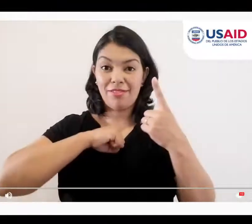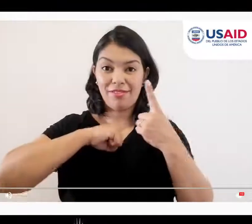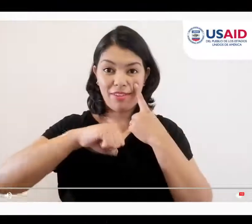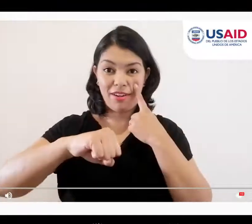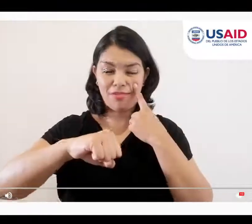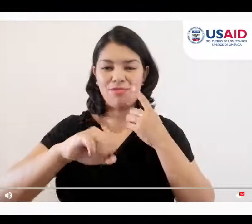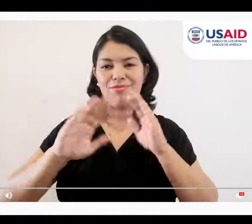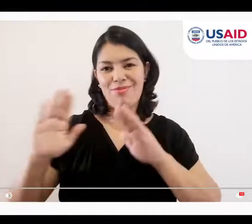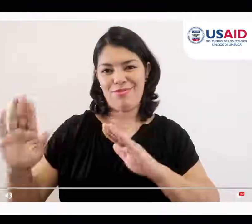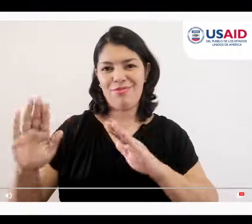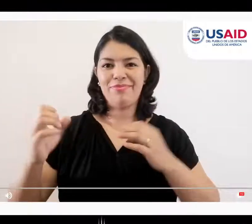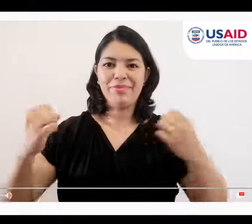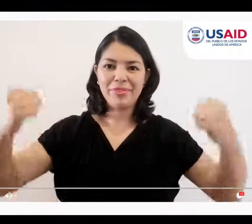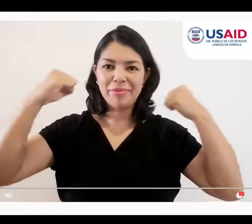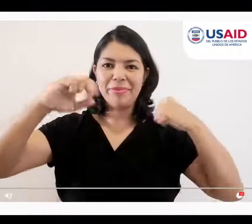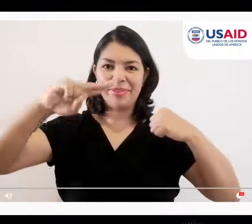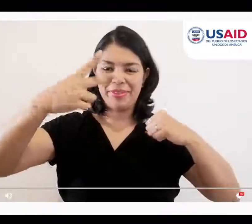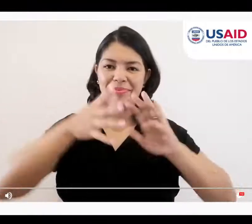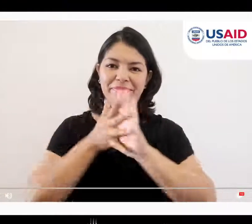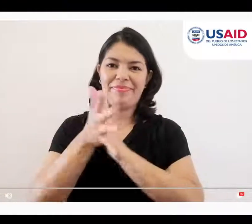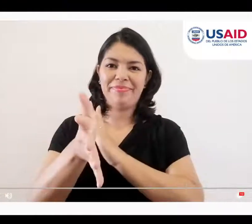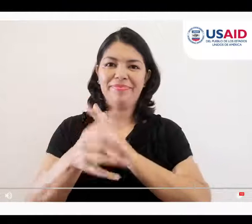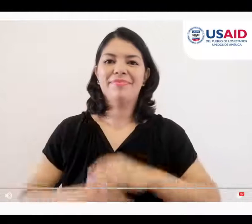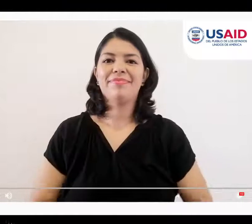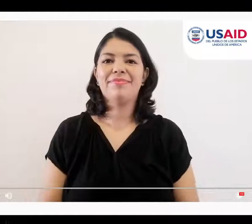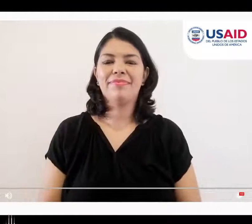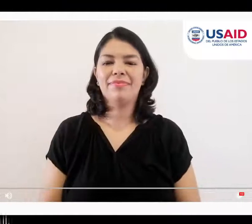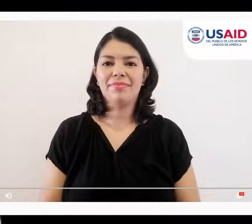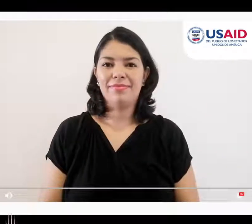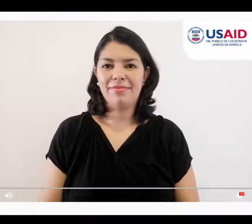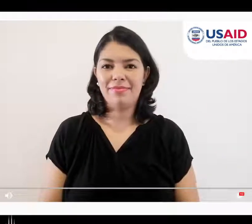En la jugada con los derechos es un podcast de Sport Power 2.